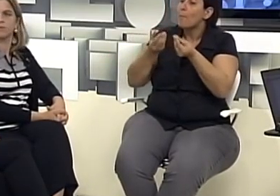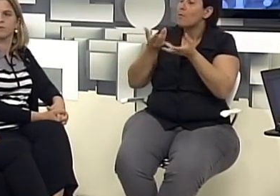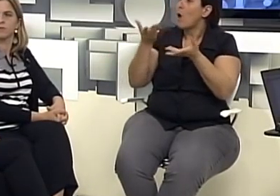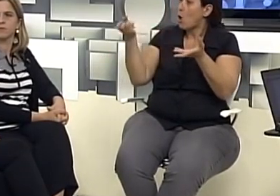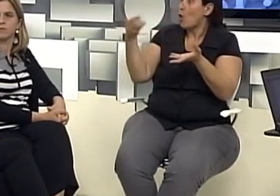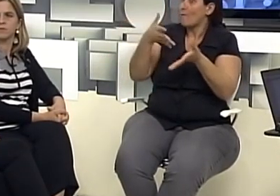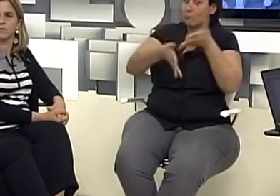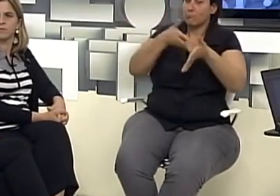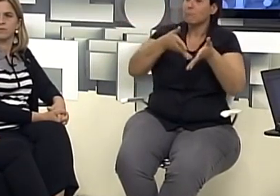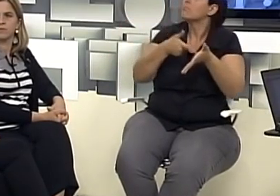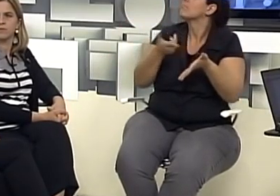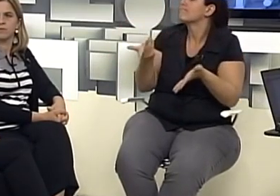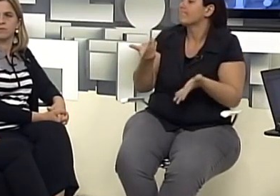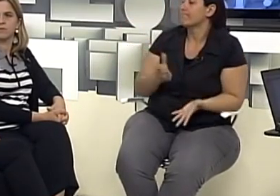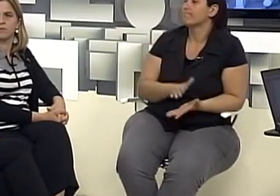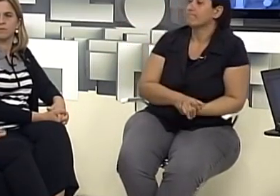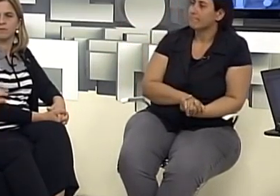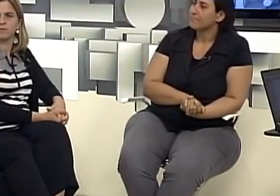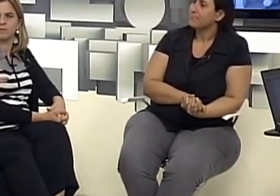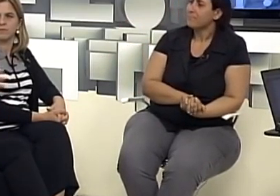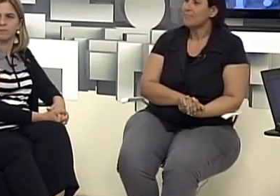língua.